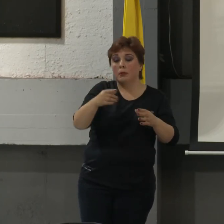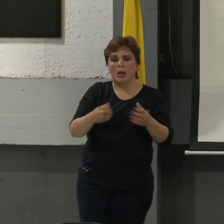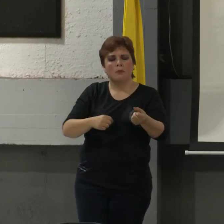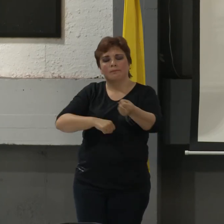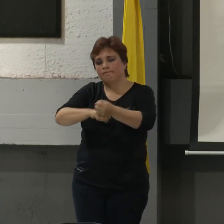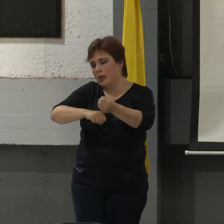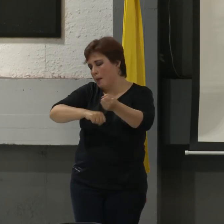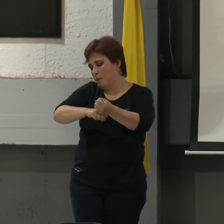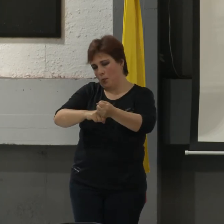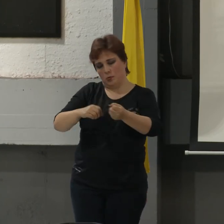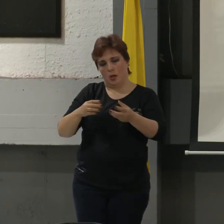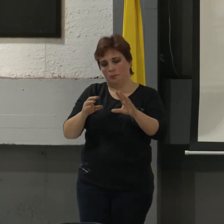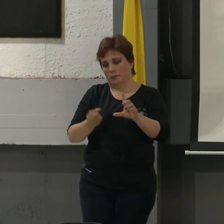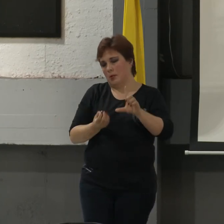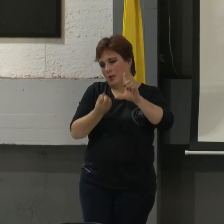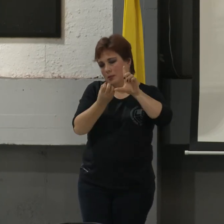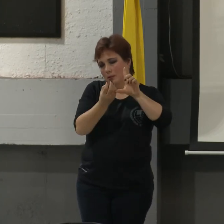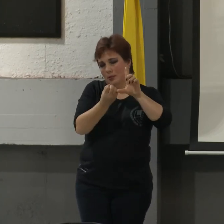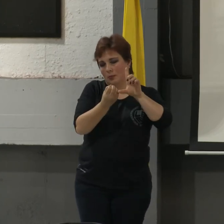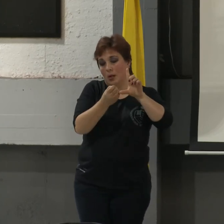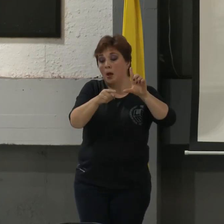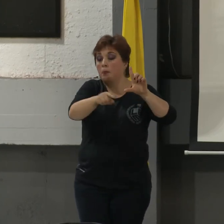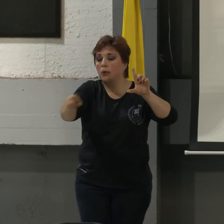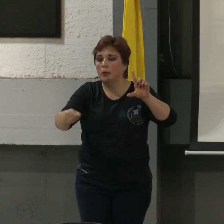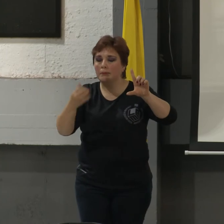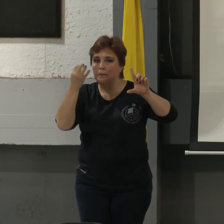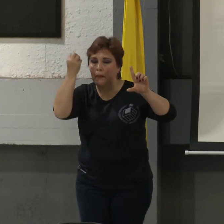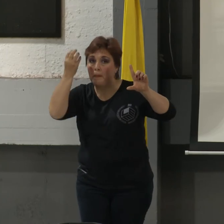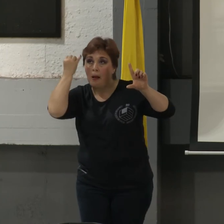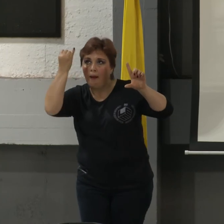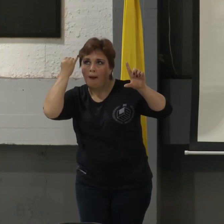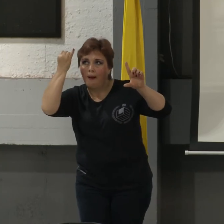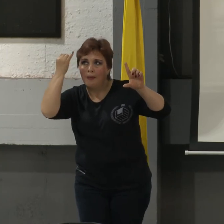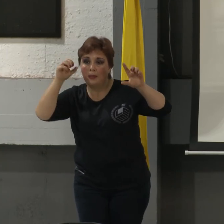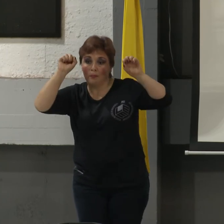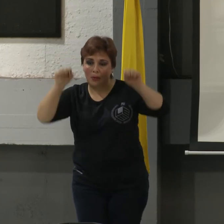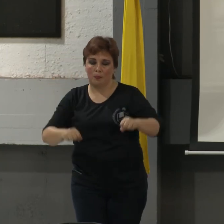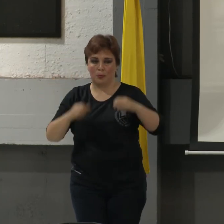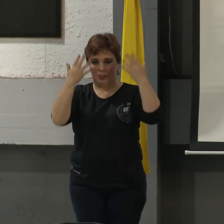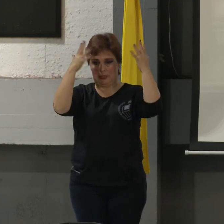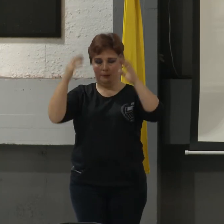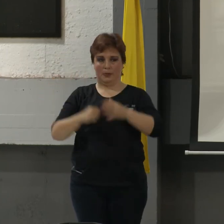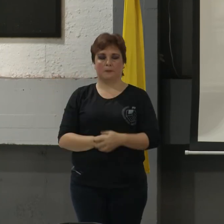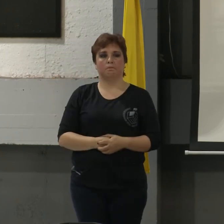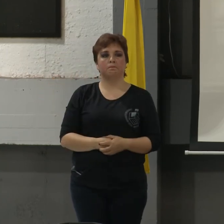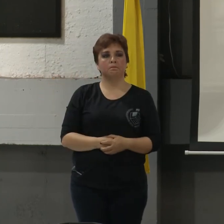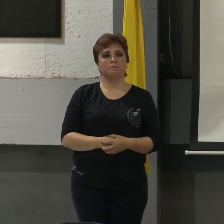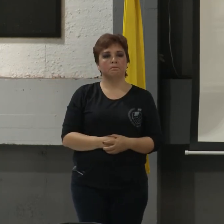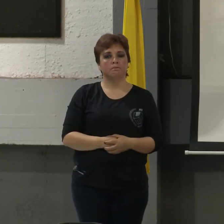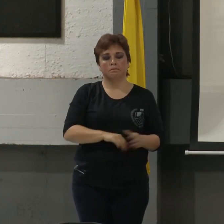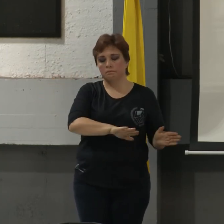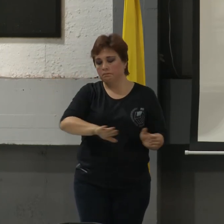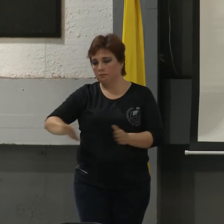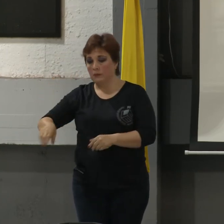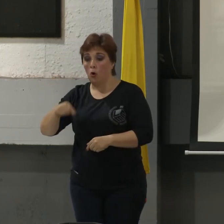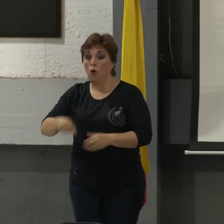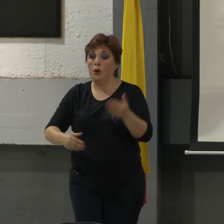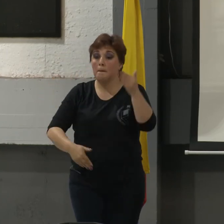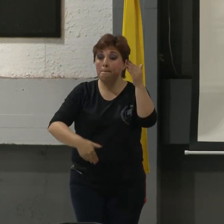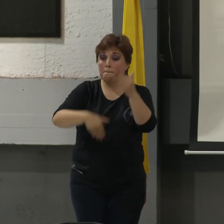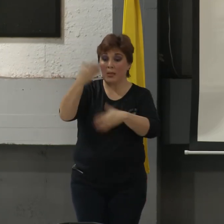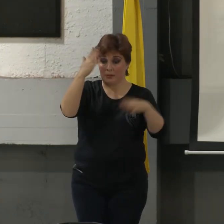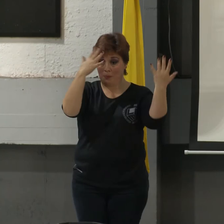licenciatura y hacen a sus iniciativas para esta conmemoración e iniciamos esta celebración en la primera parte de la mañana